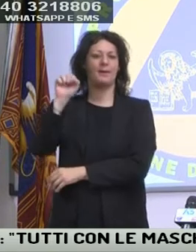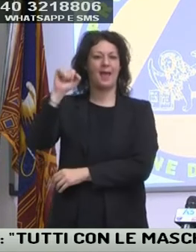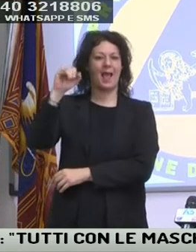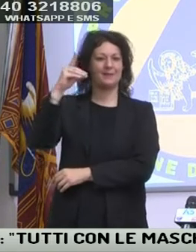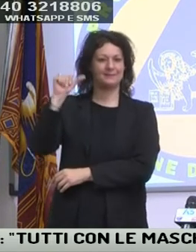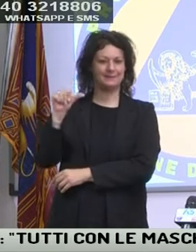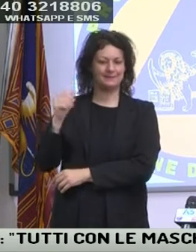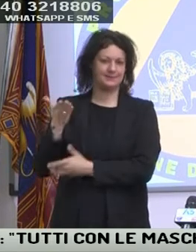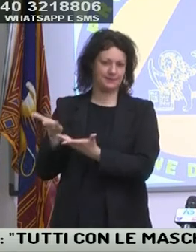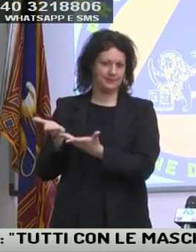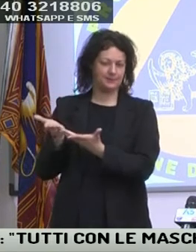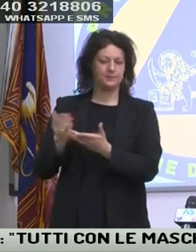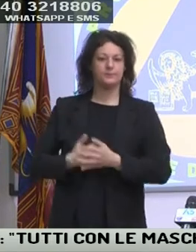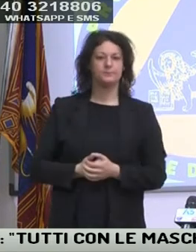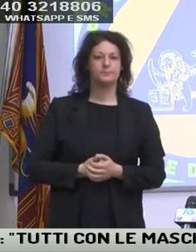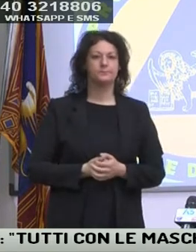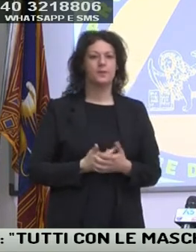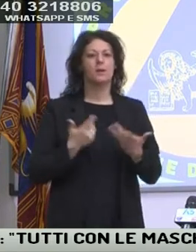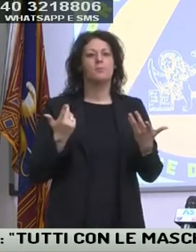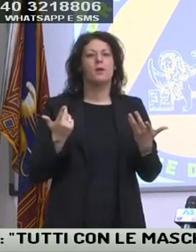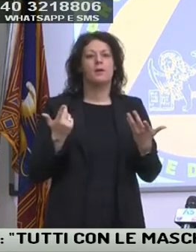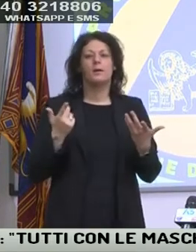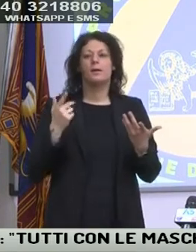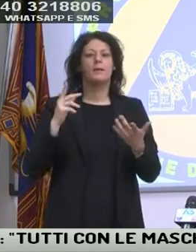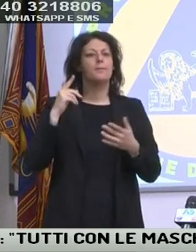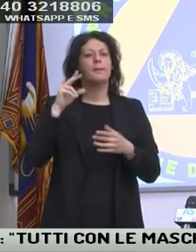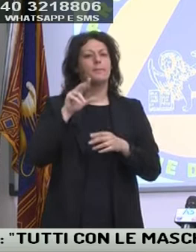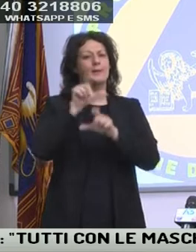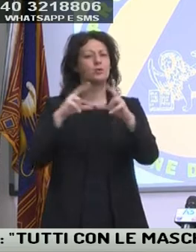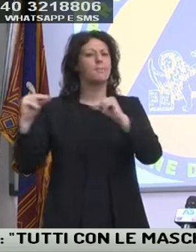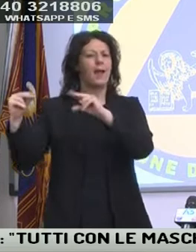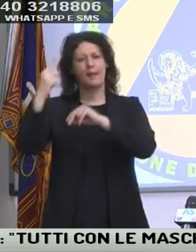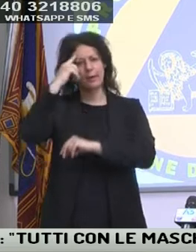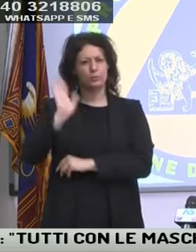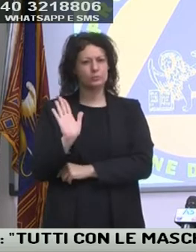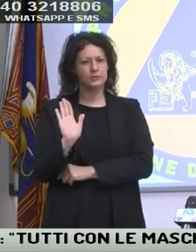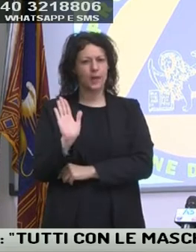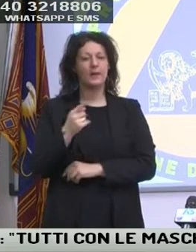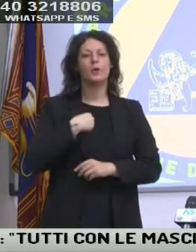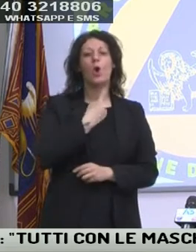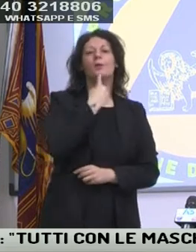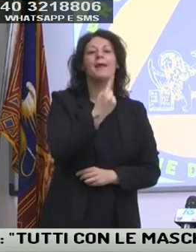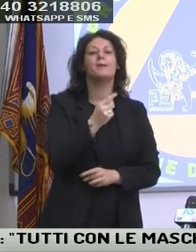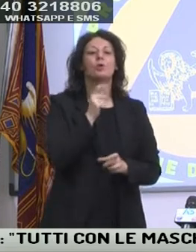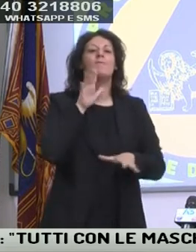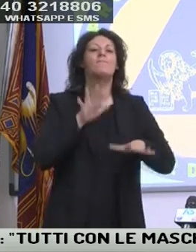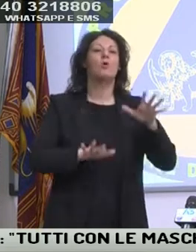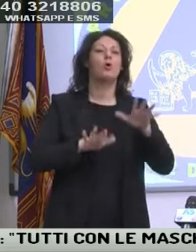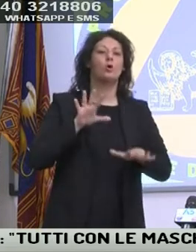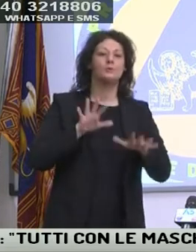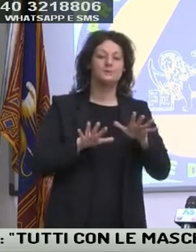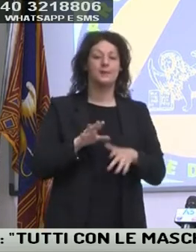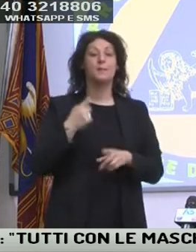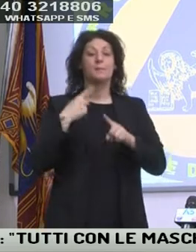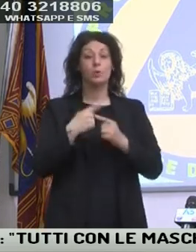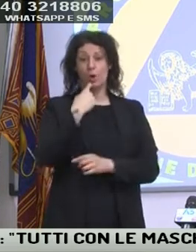senza sapere di cosa si parla, la dice lunga. Io ho detto, tant'è vero che vi ho detto forse, e ho anche detto poi questo mestiere dei